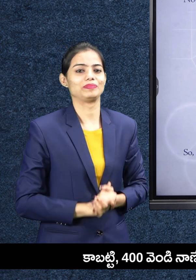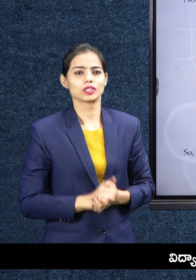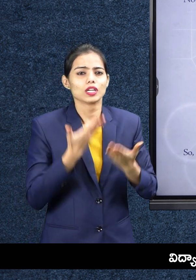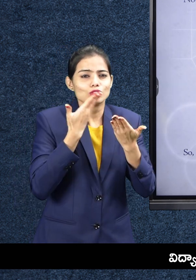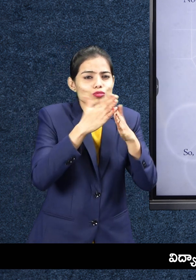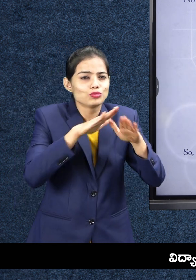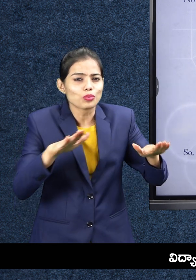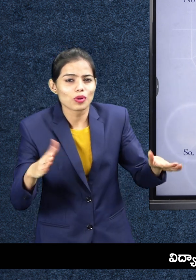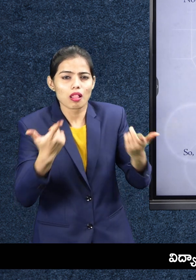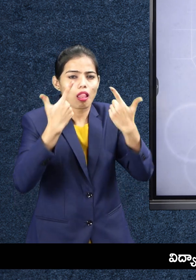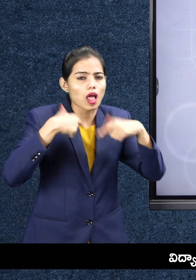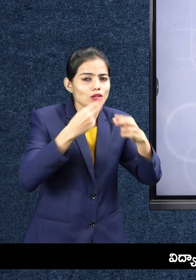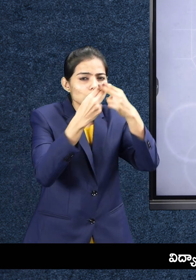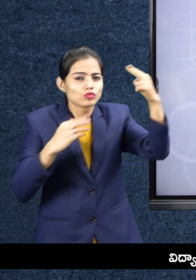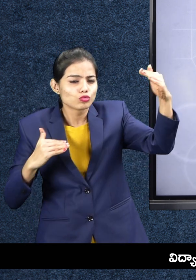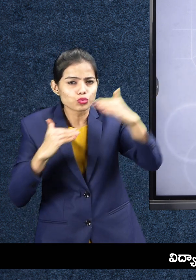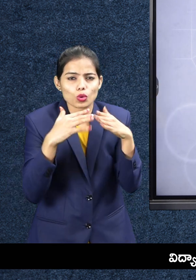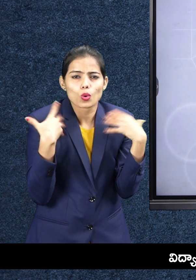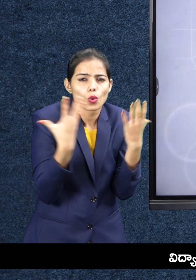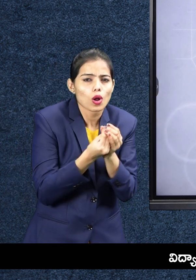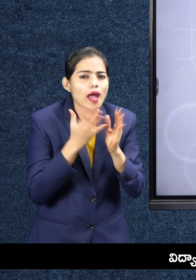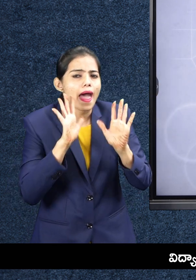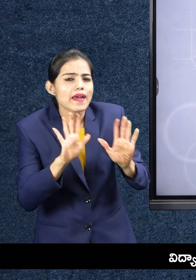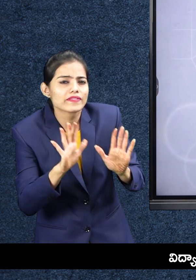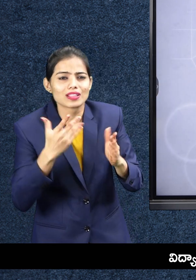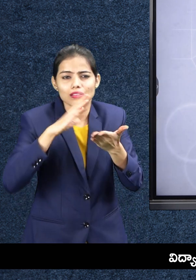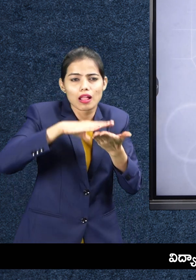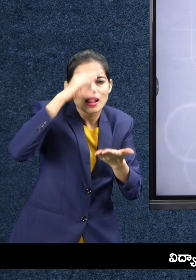సో స్టూడెంట్స్, మనం నేర్చుకున్న వాటిని మరోసారి క్లుప్తంగా చెప్పుకుందాం.